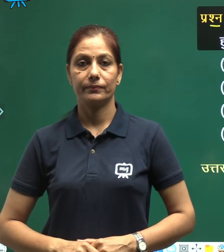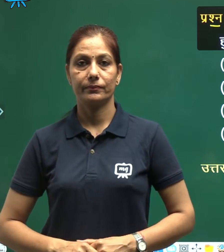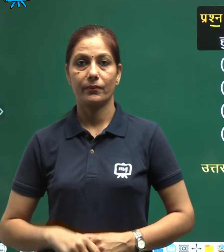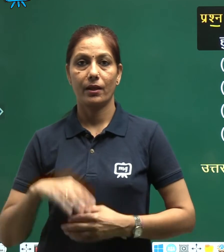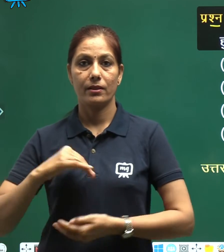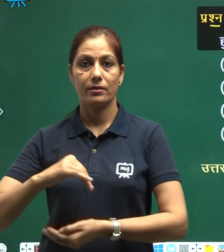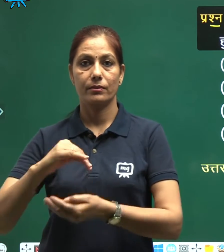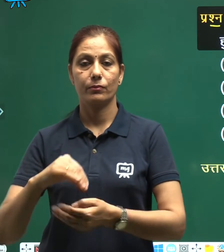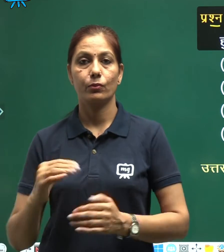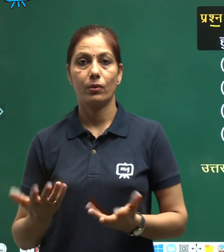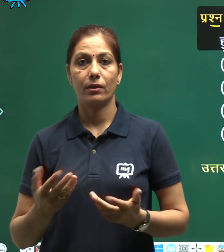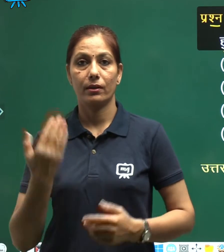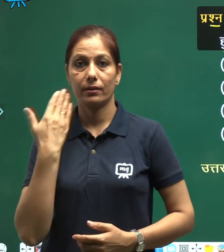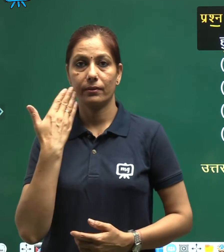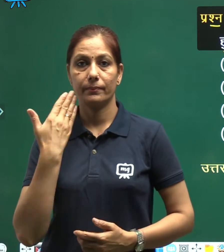जन्म हुआ।